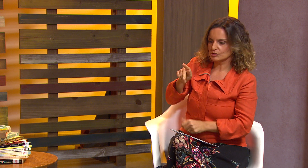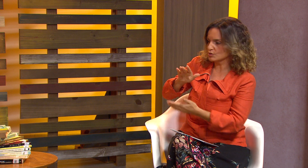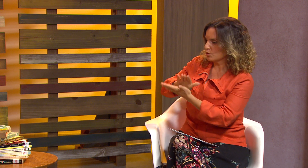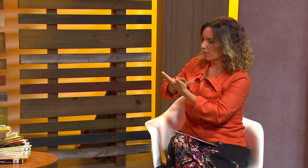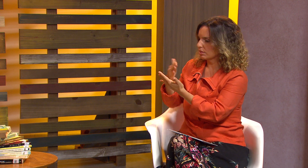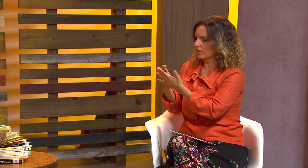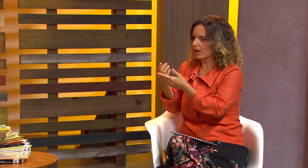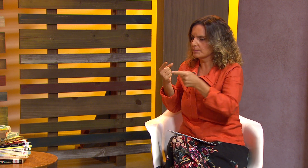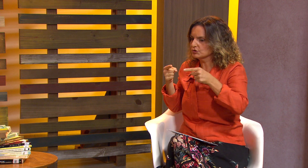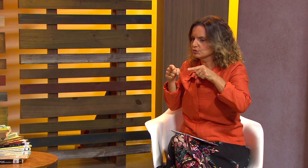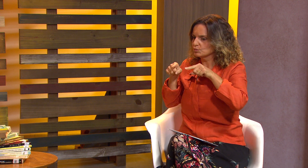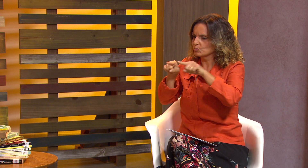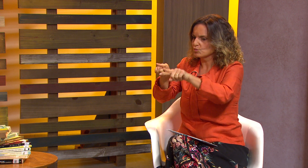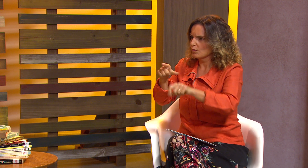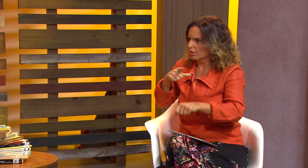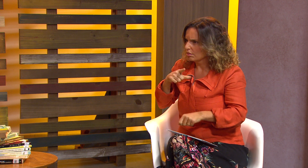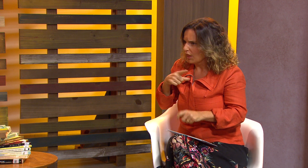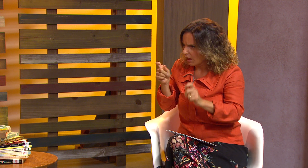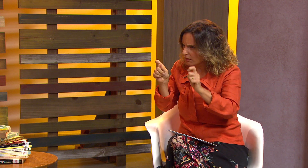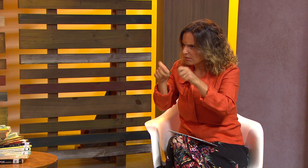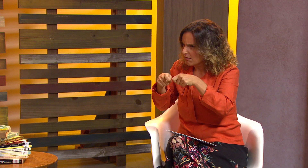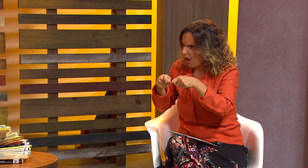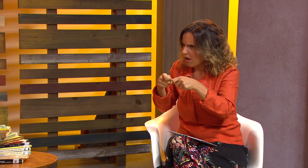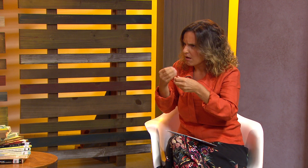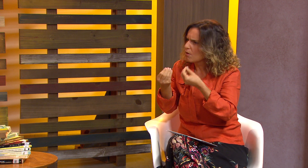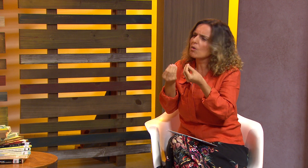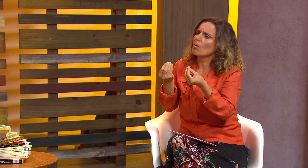professor e o intérprete, ela acontece?